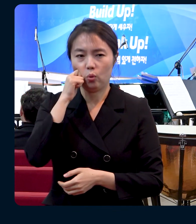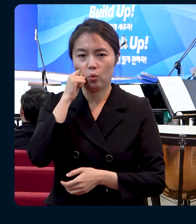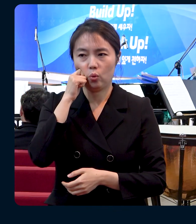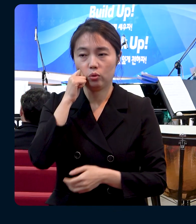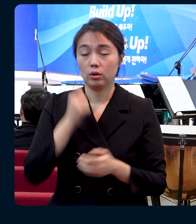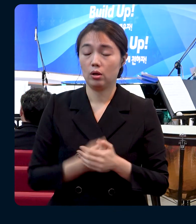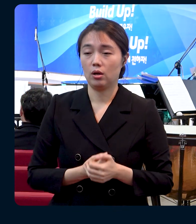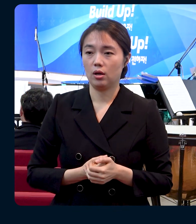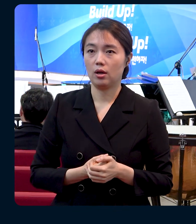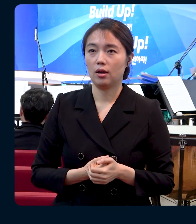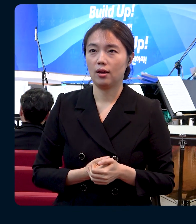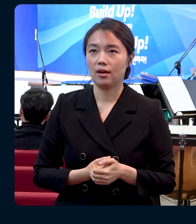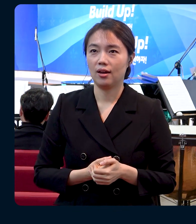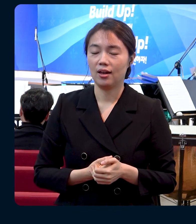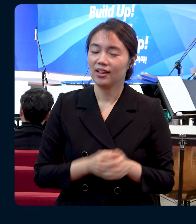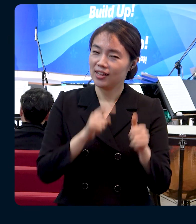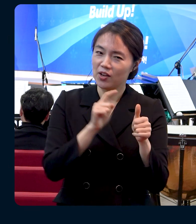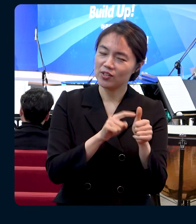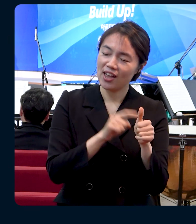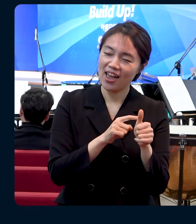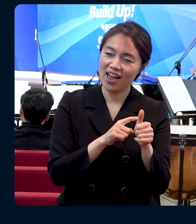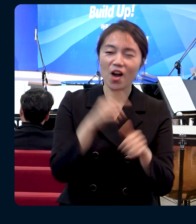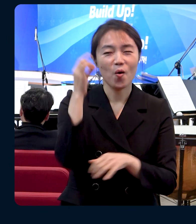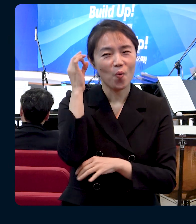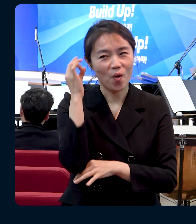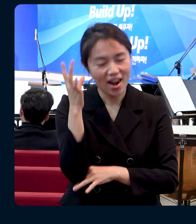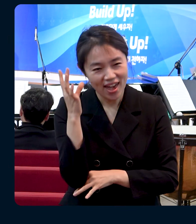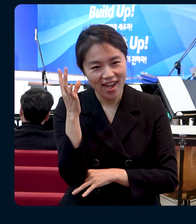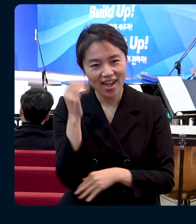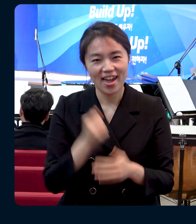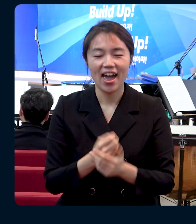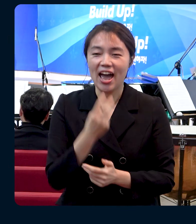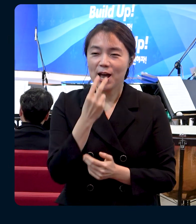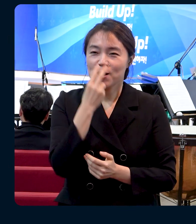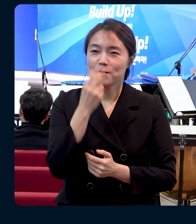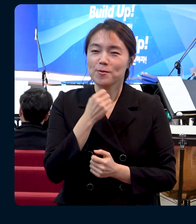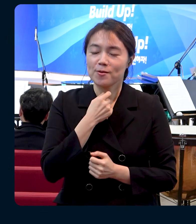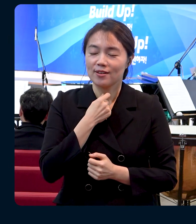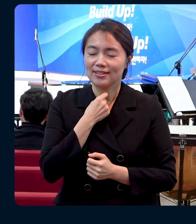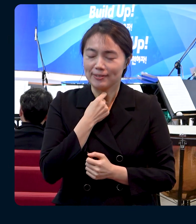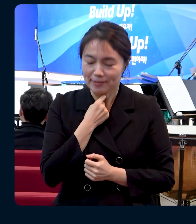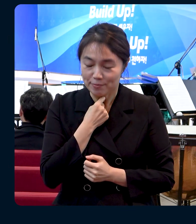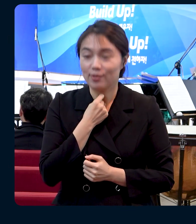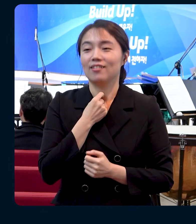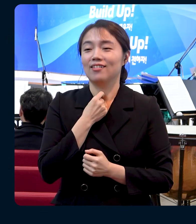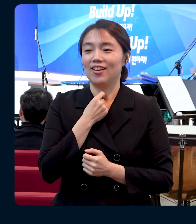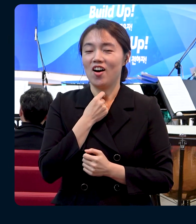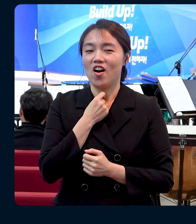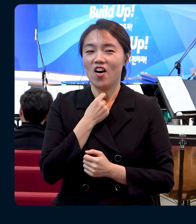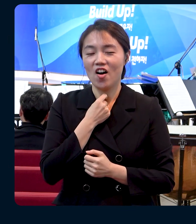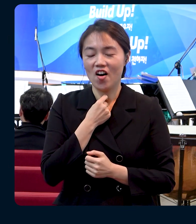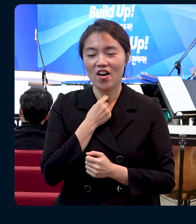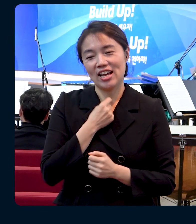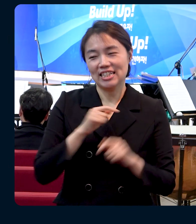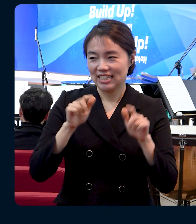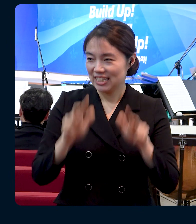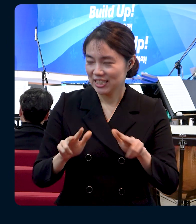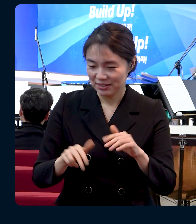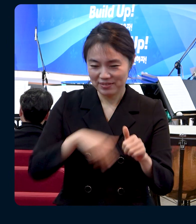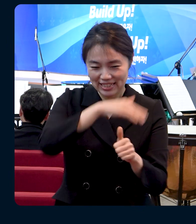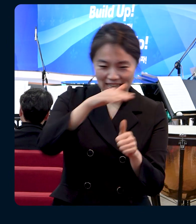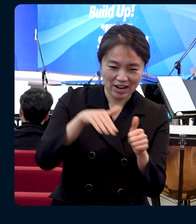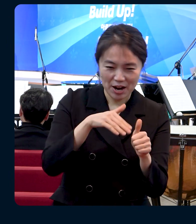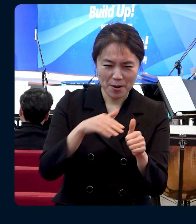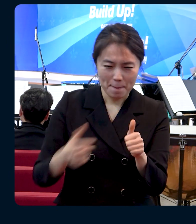혹시 본성적으로 이 요셉이 생존 본능이 강해서, 그래서 살기 위해서 현실에